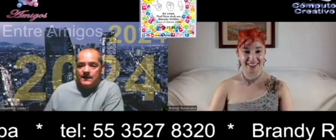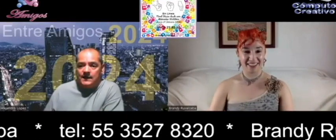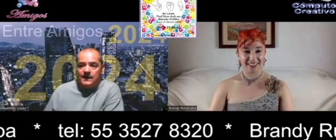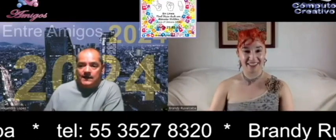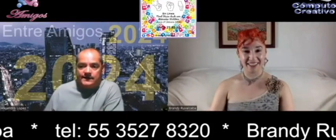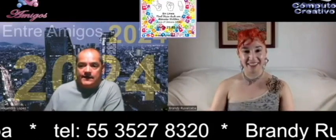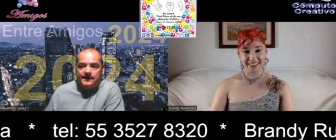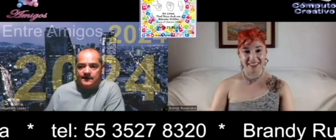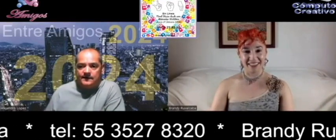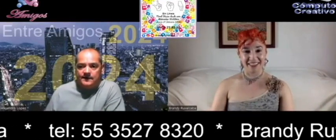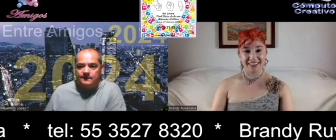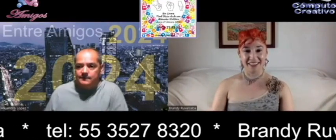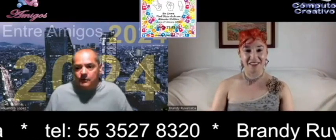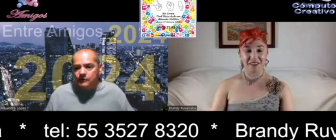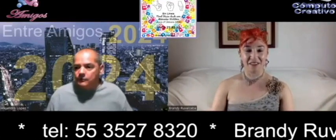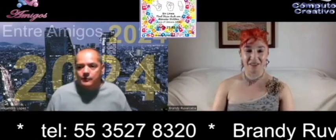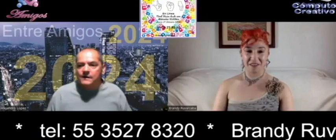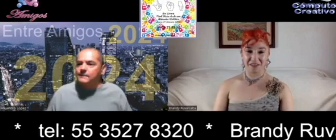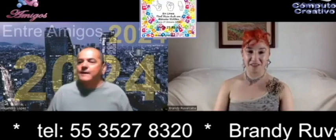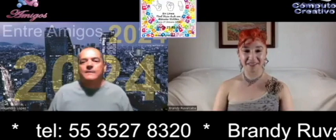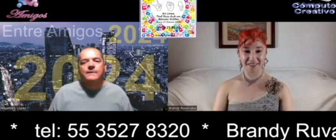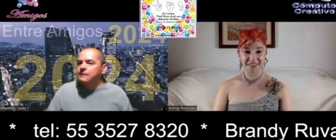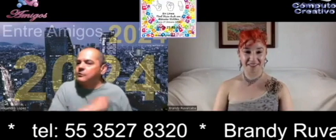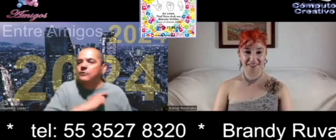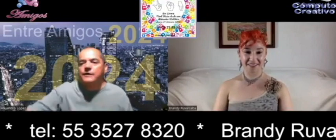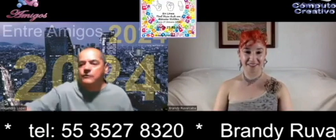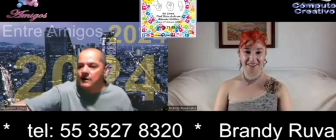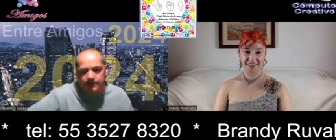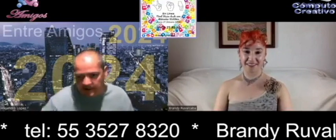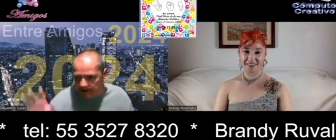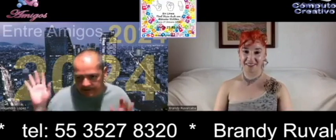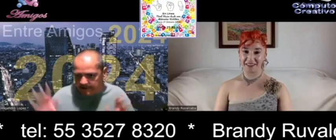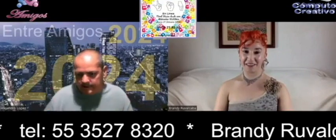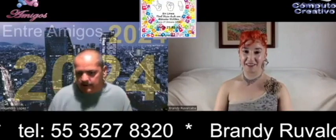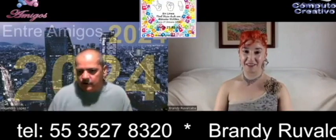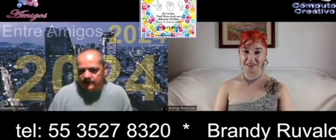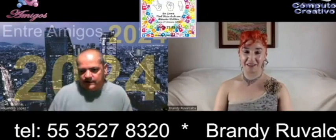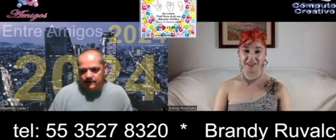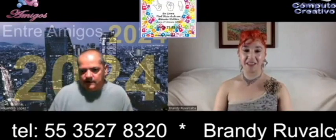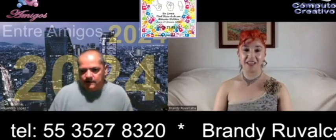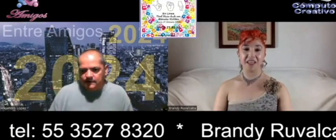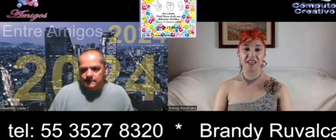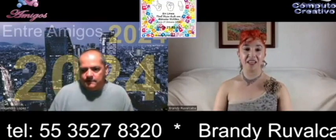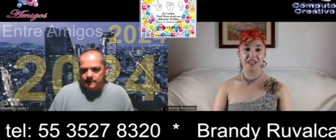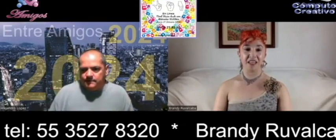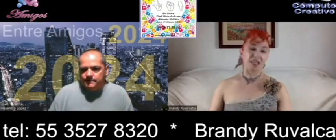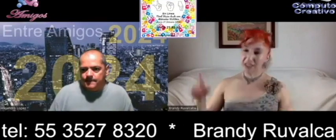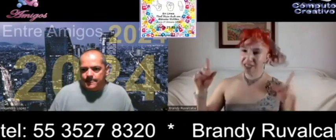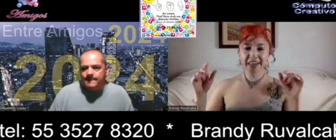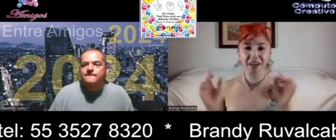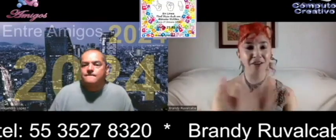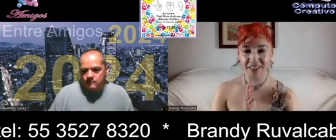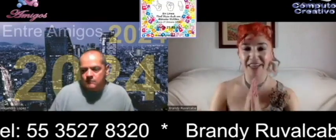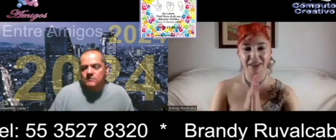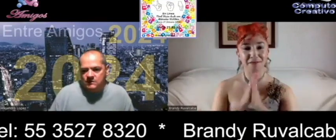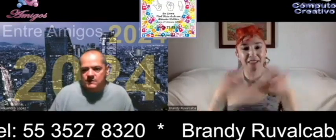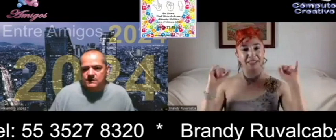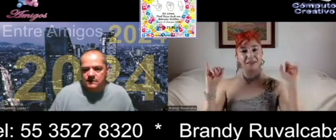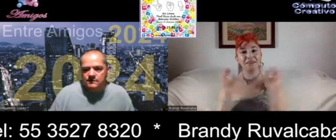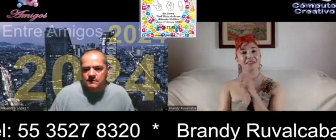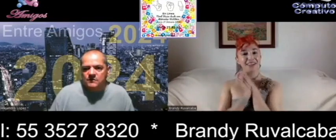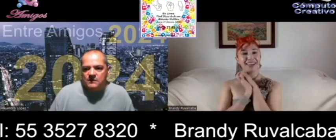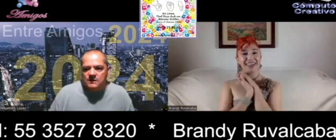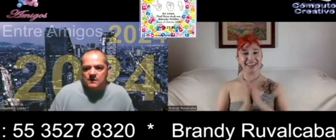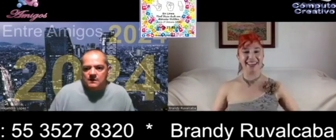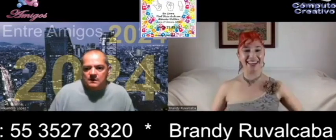regresar a entrenar, pero en cuanto pueda, créeme que voy corriendo a la primera alberca que me encuentre, Sí te creo, sí te creo, sí te creo.